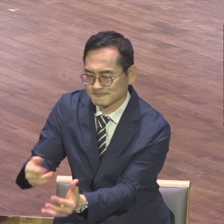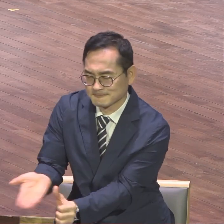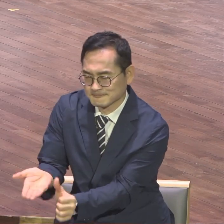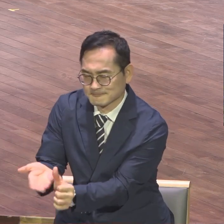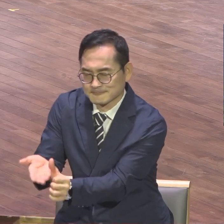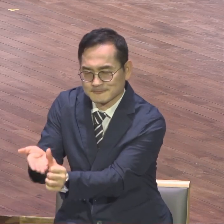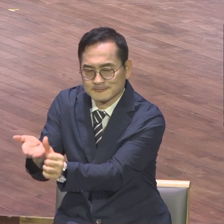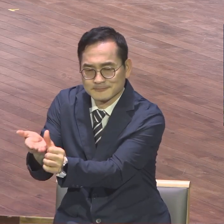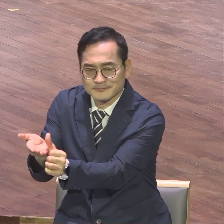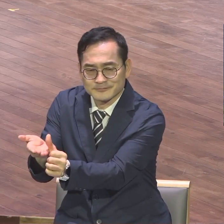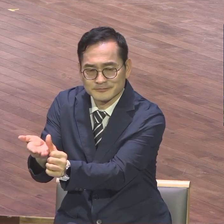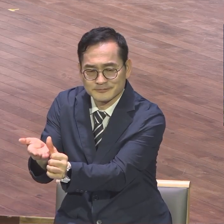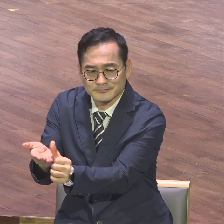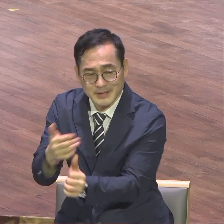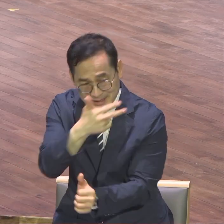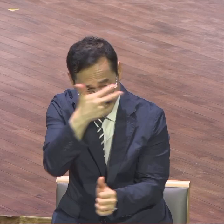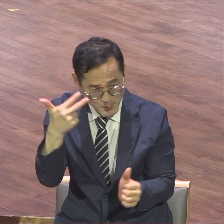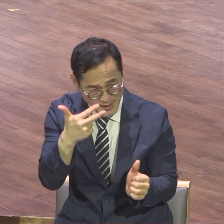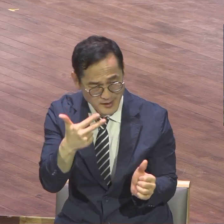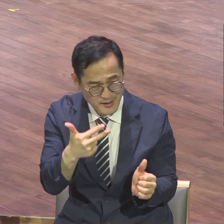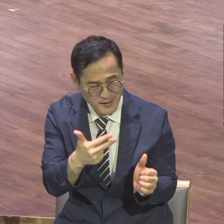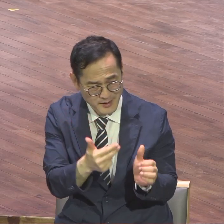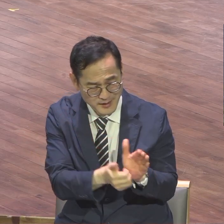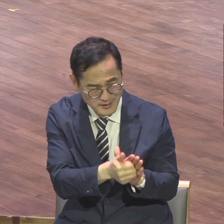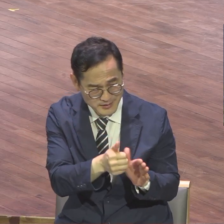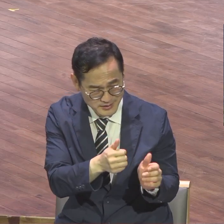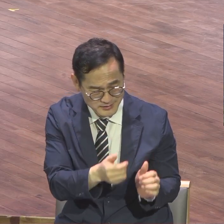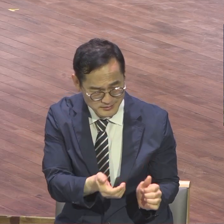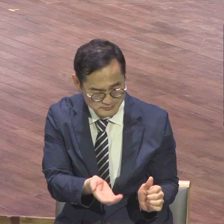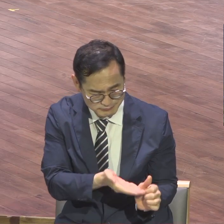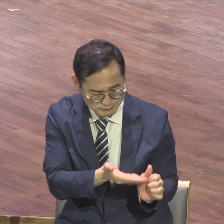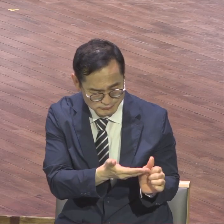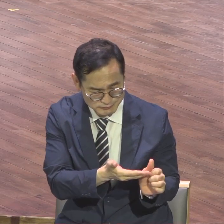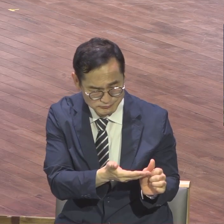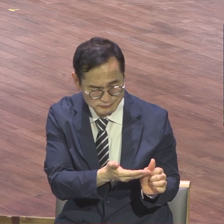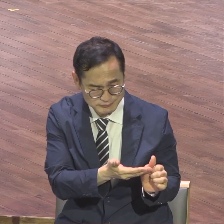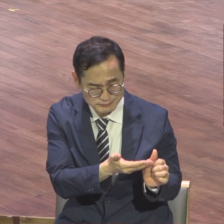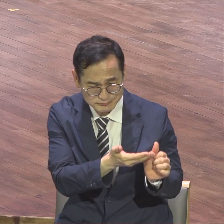세워가는 언약적 도전에 불타오르는 시간 되기를 주님으로 축복합니다.